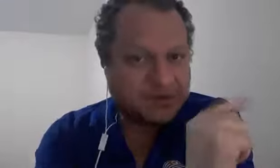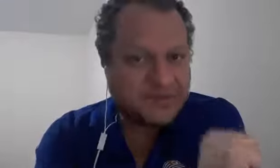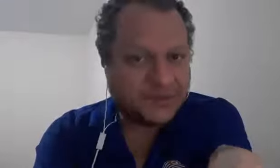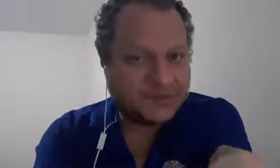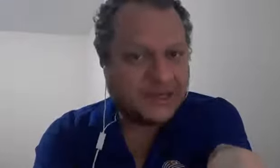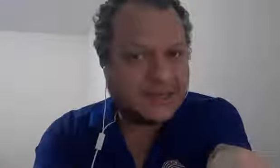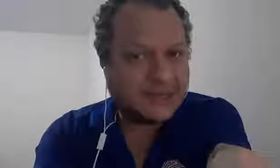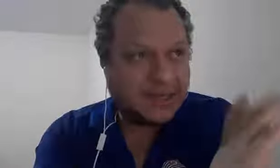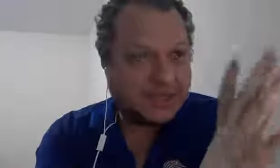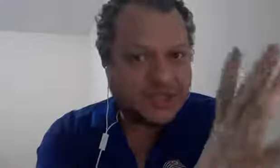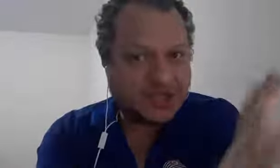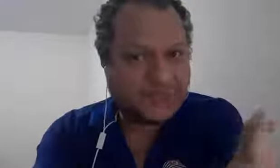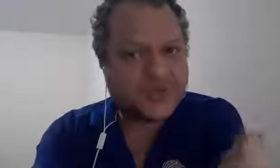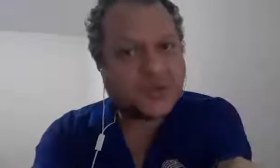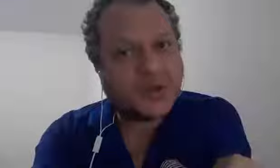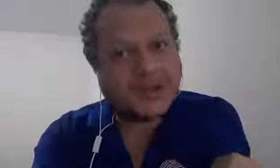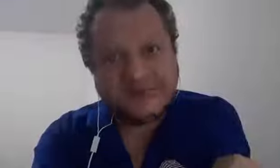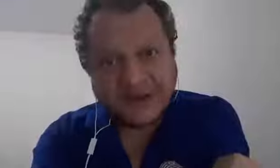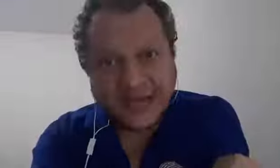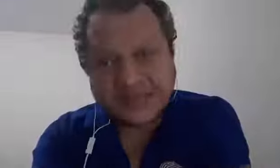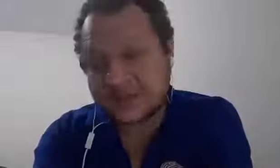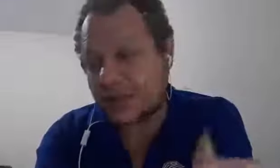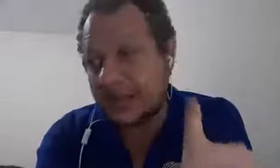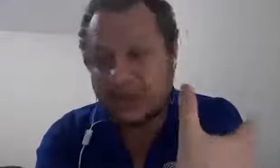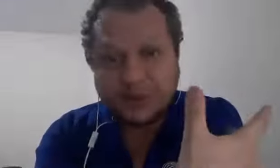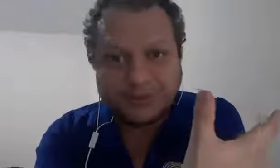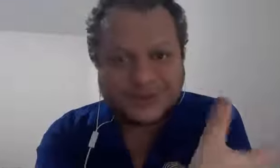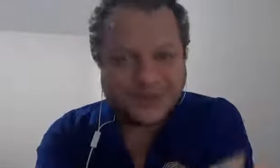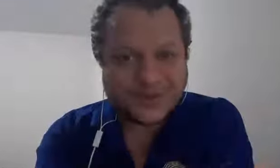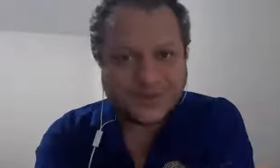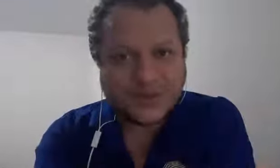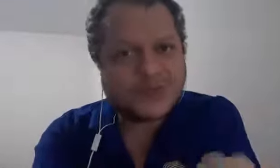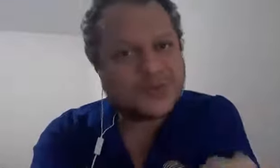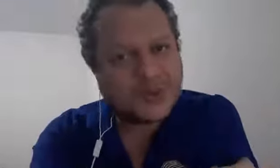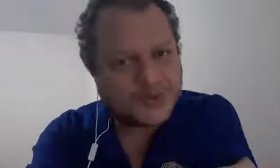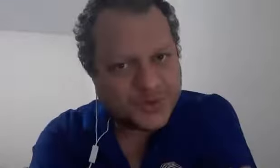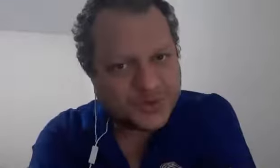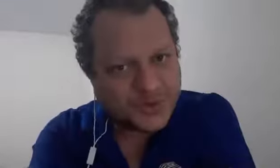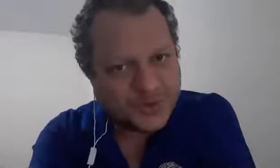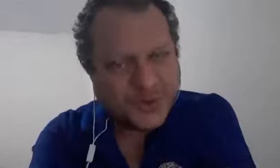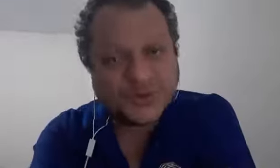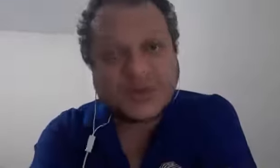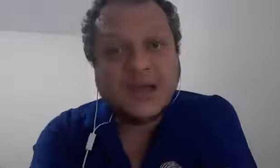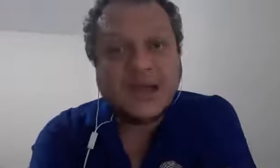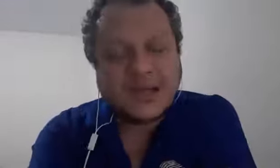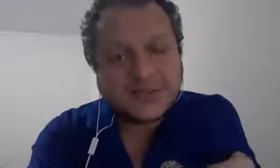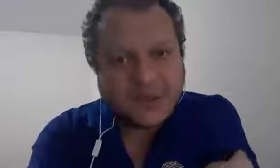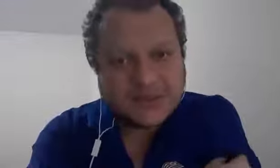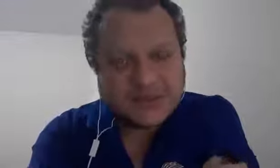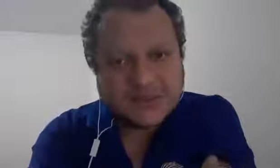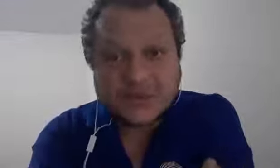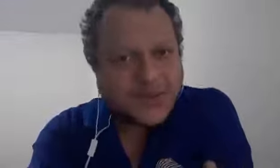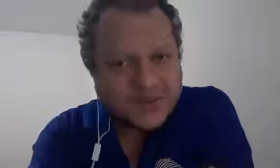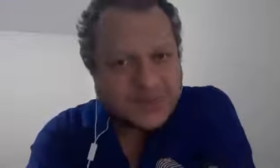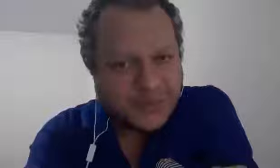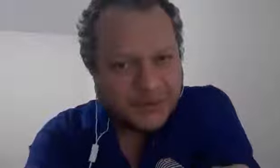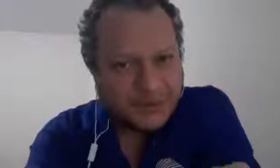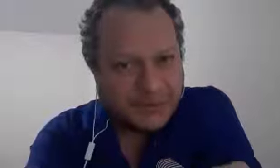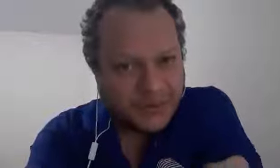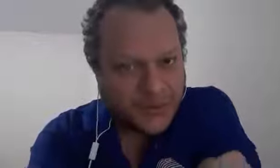vocês vão treinando aí para a gente depois colocar em frases, colocar em contextos e continuar os nossos estudos, os nossos aprofundamentos como